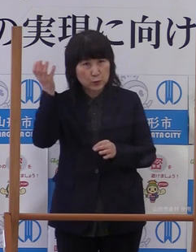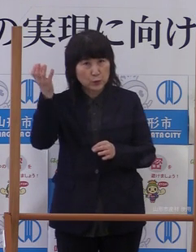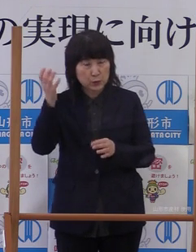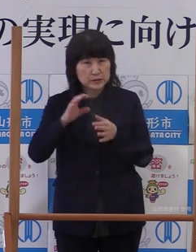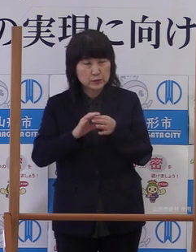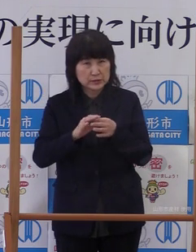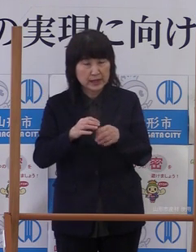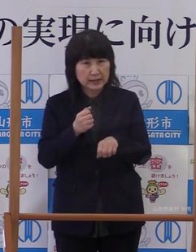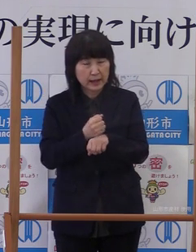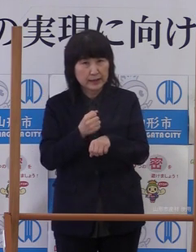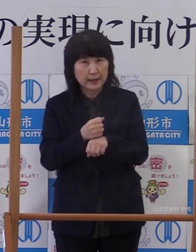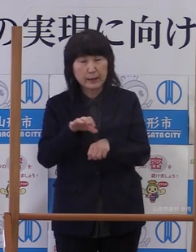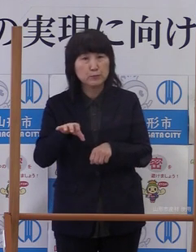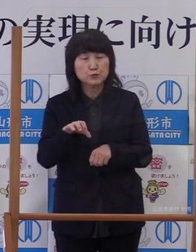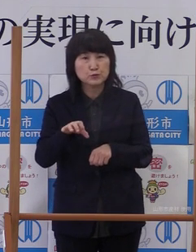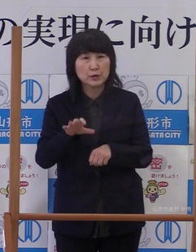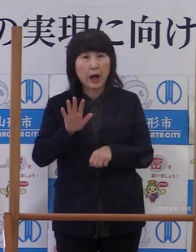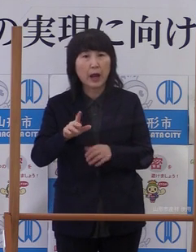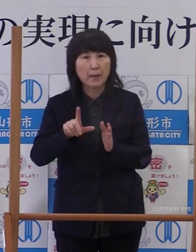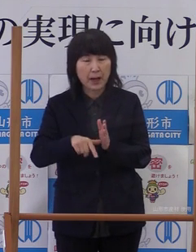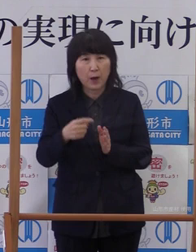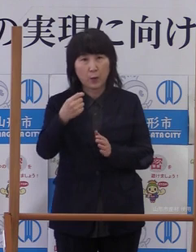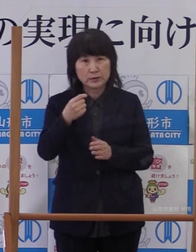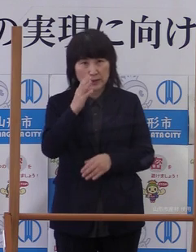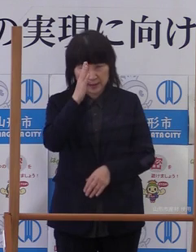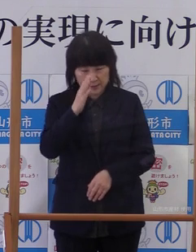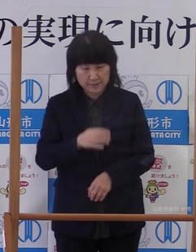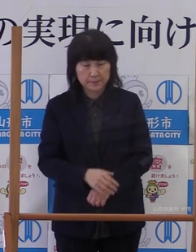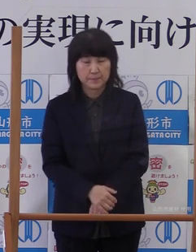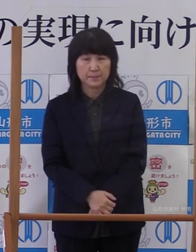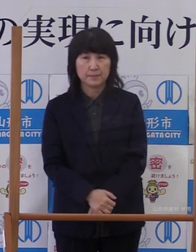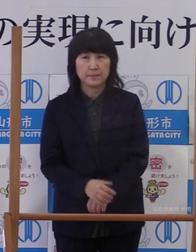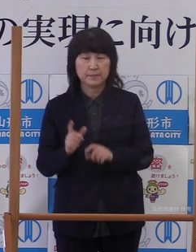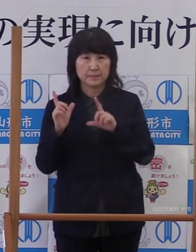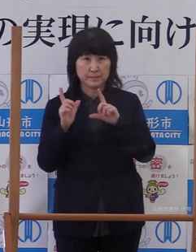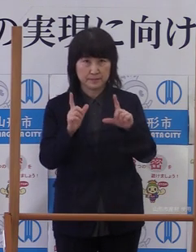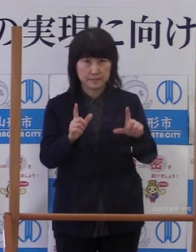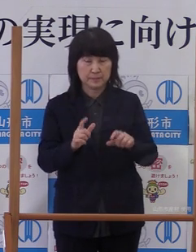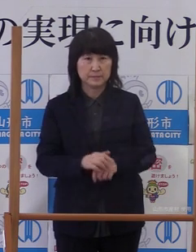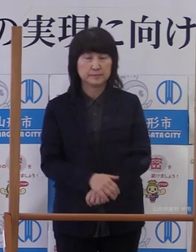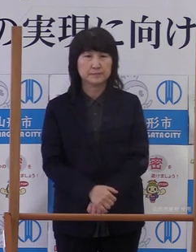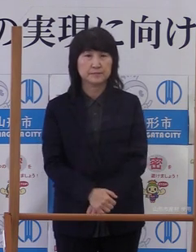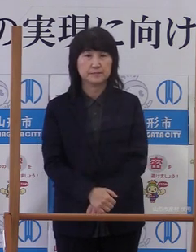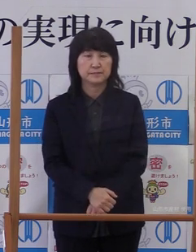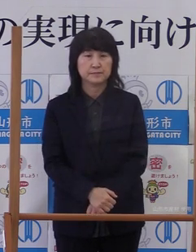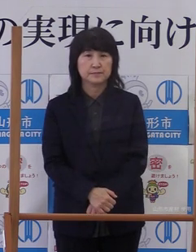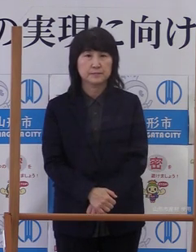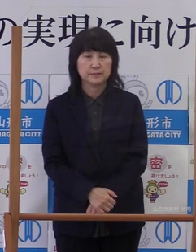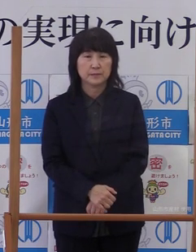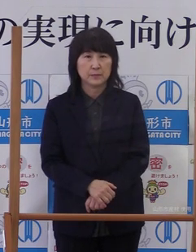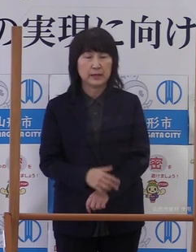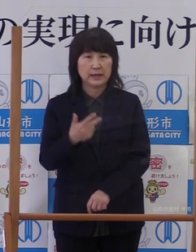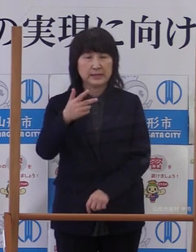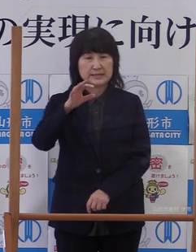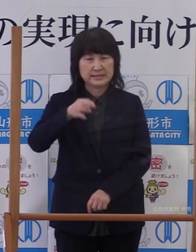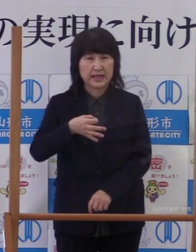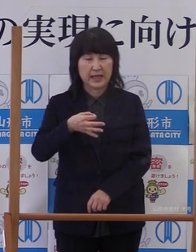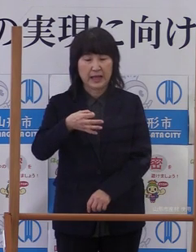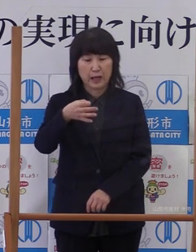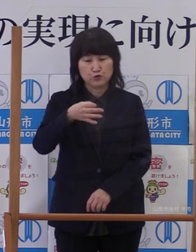慮した点などありましたら教えてください。 はい、当然、市税収入が減